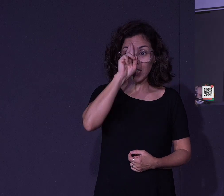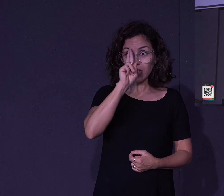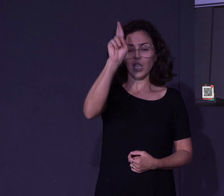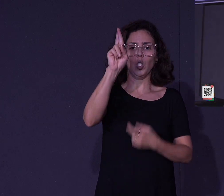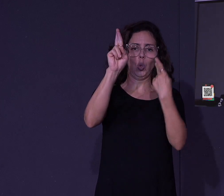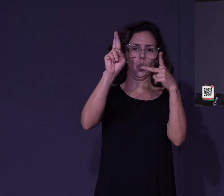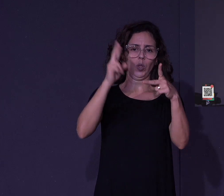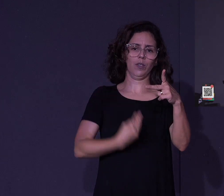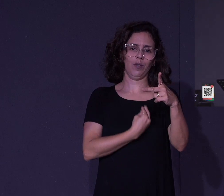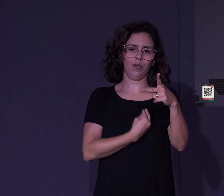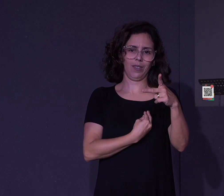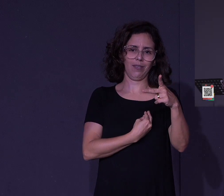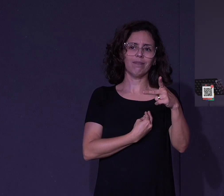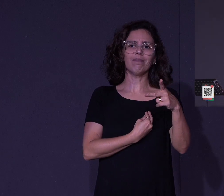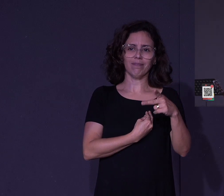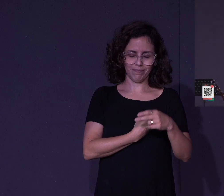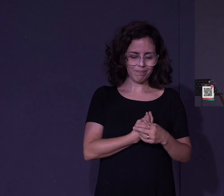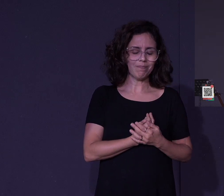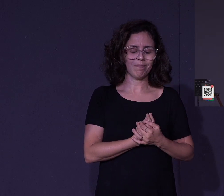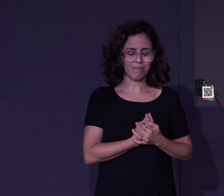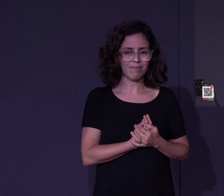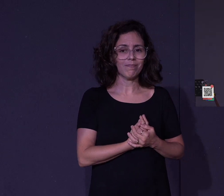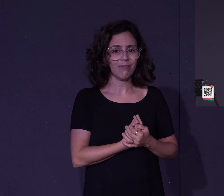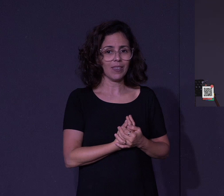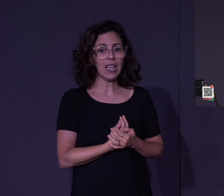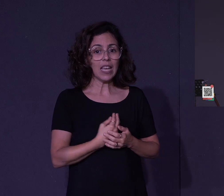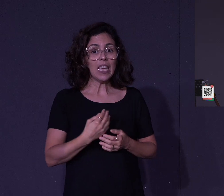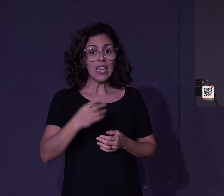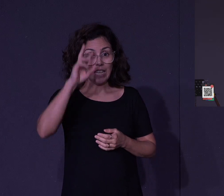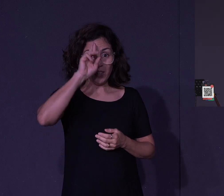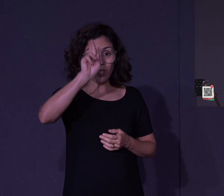vida, aquele que manda, e a gente